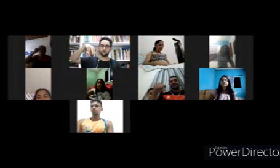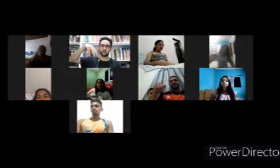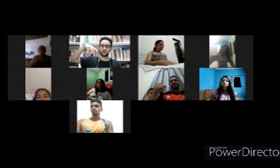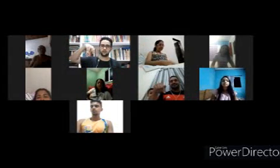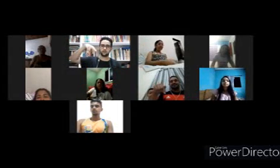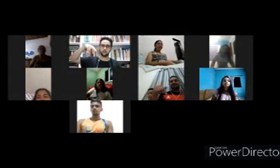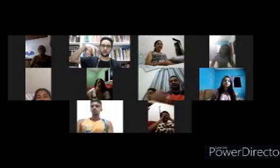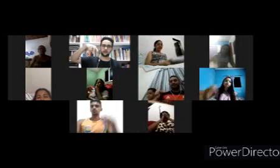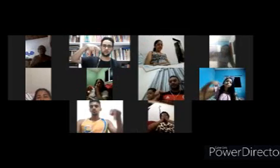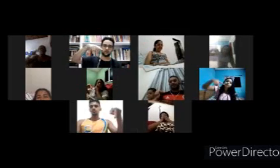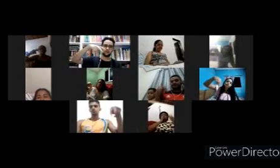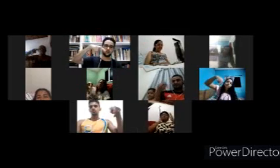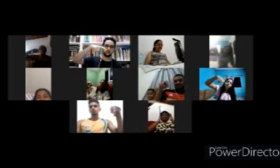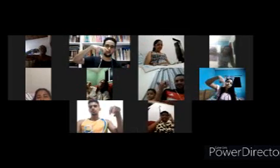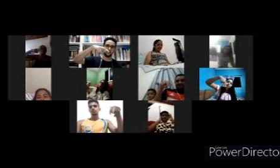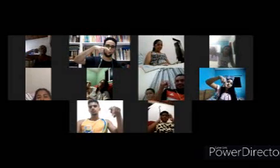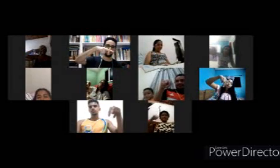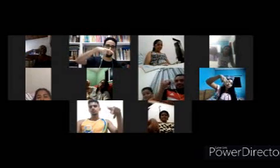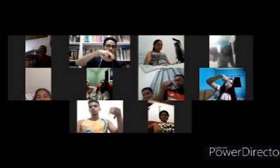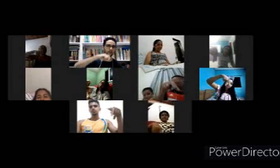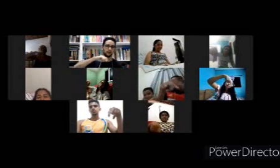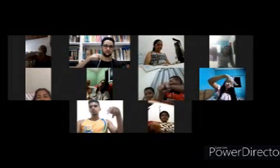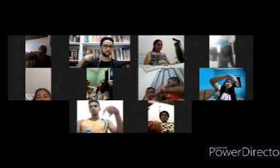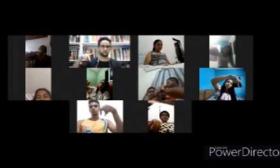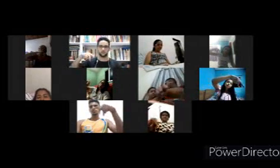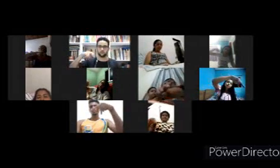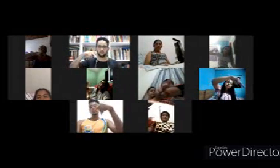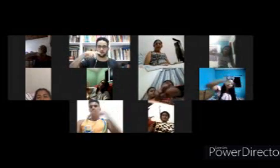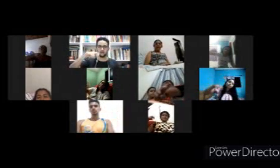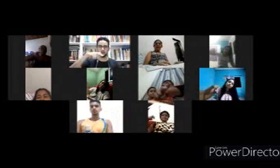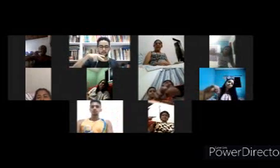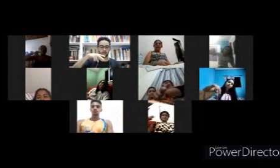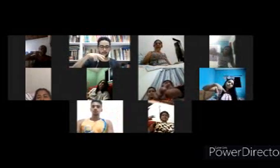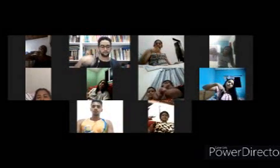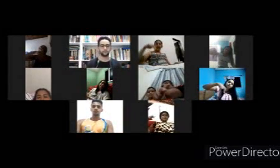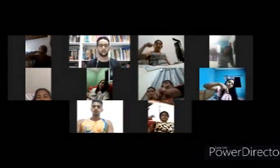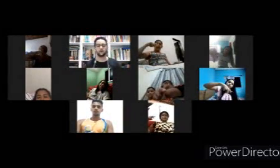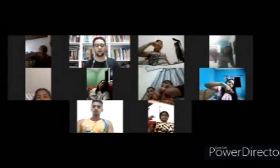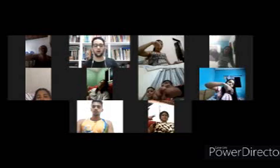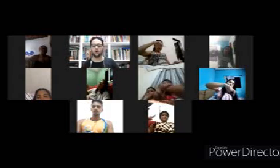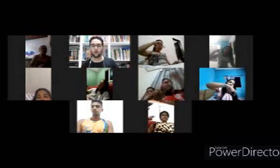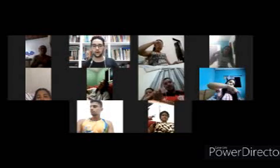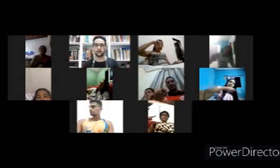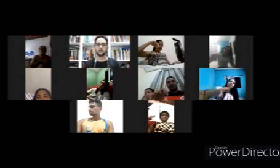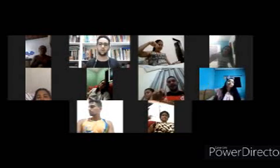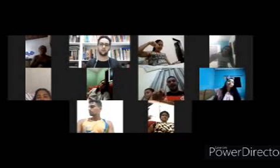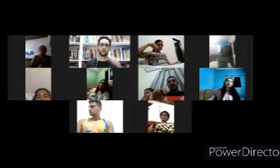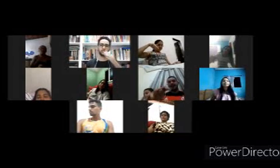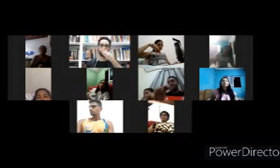dois dedos eu faço assim. Andar. Vou andar. Correr, como eu mostrei para vocês